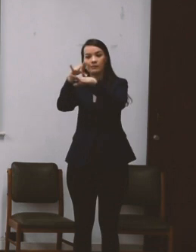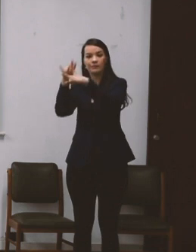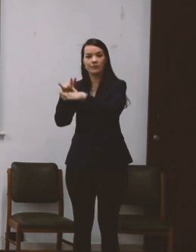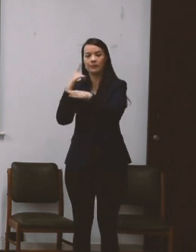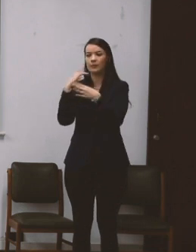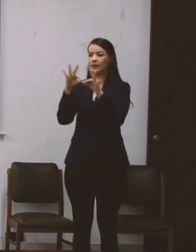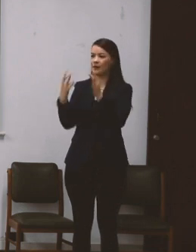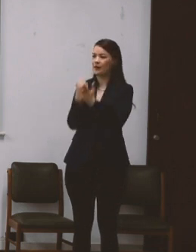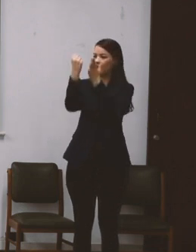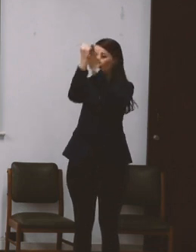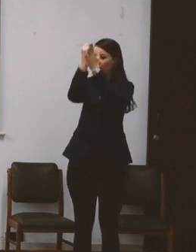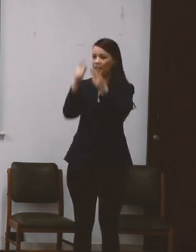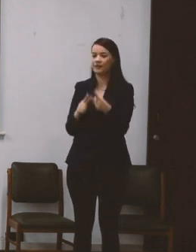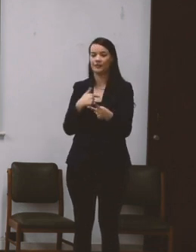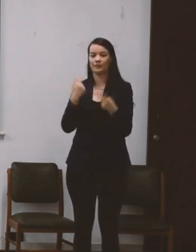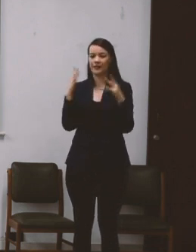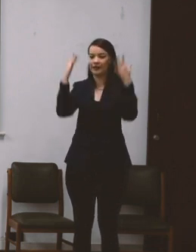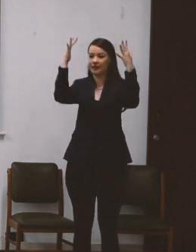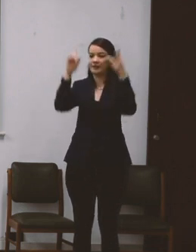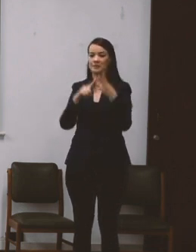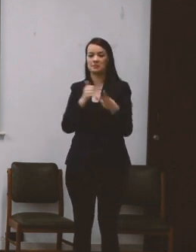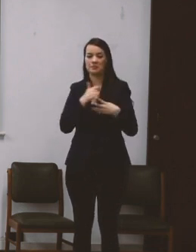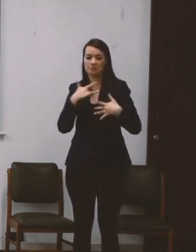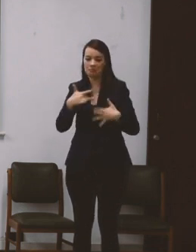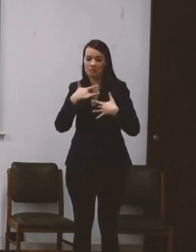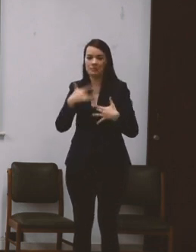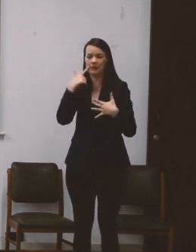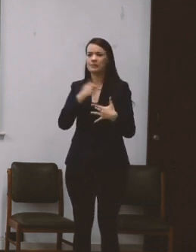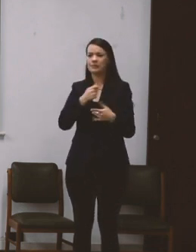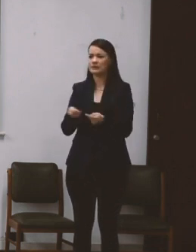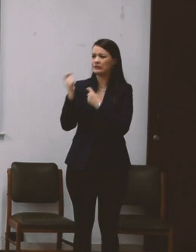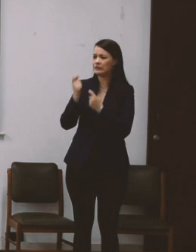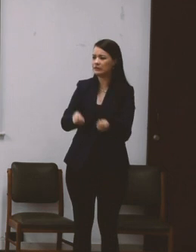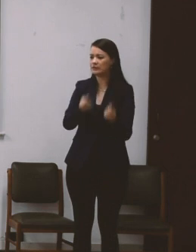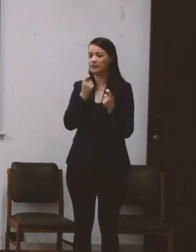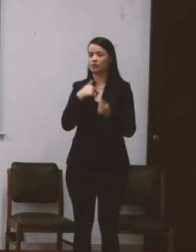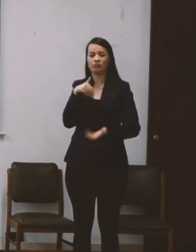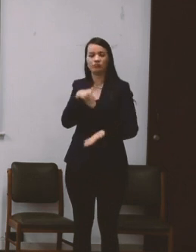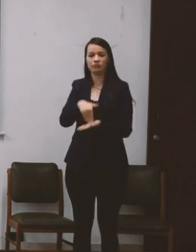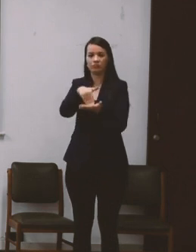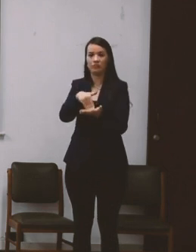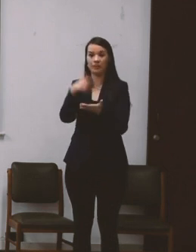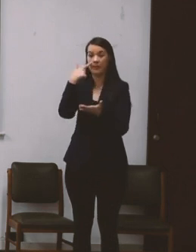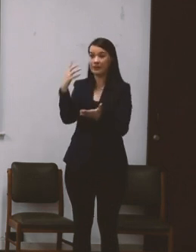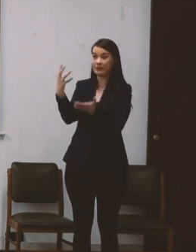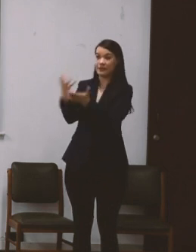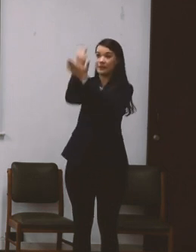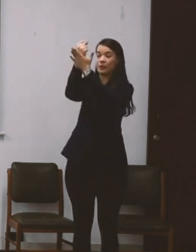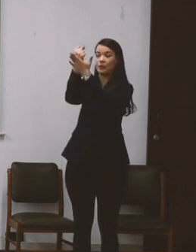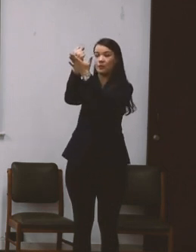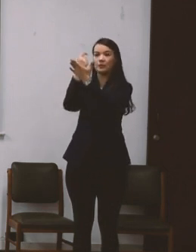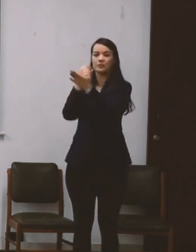mentalidad ganadora, entusiasta, voluntarista, narcisista y resiliente, donde el éxito es un efecto de la